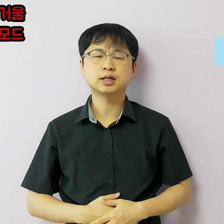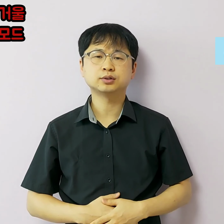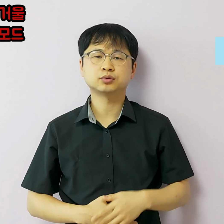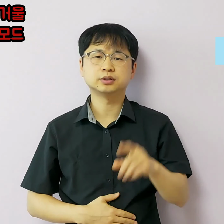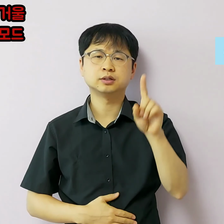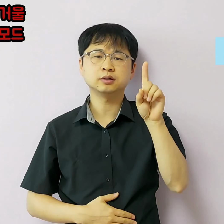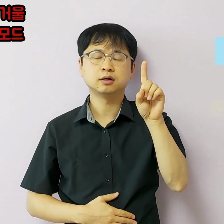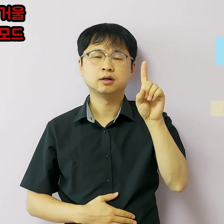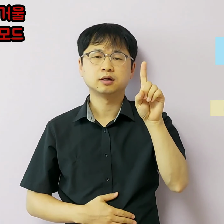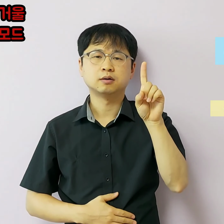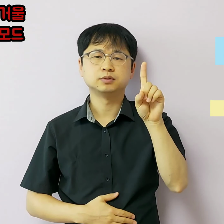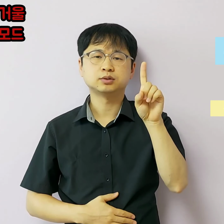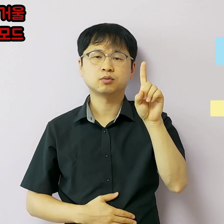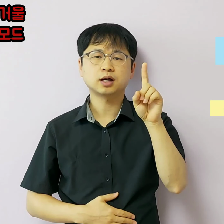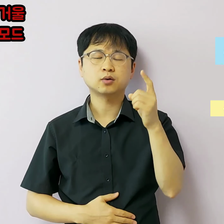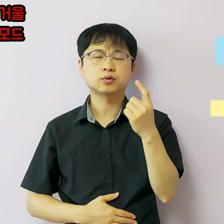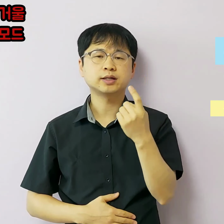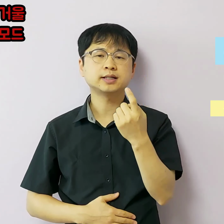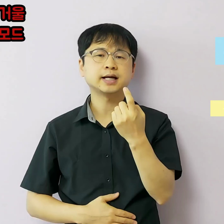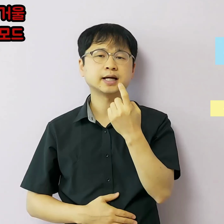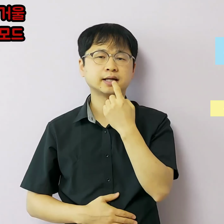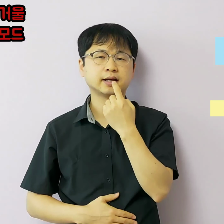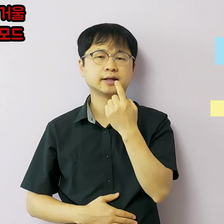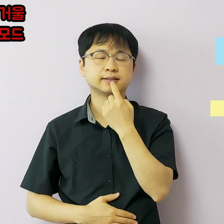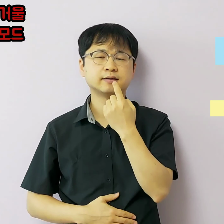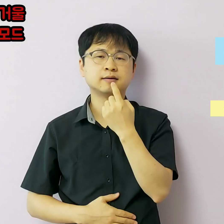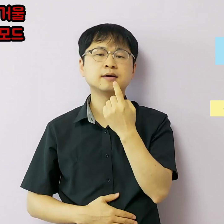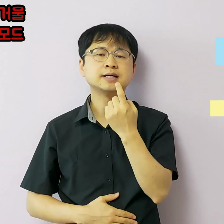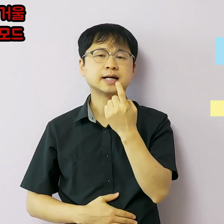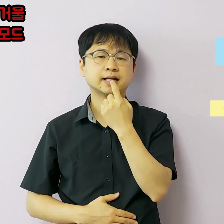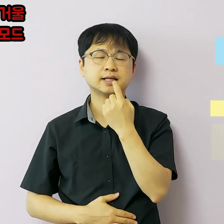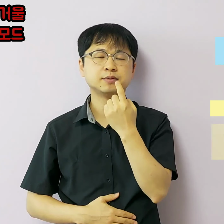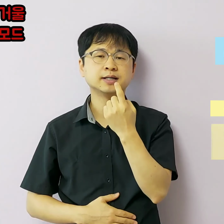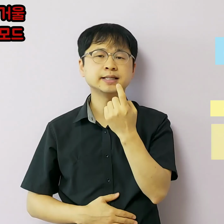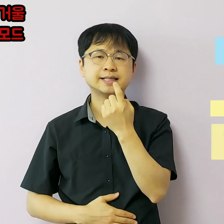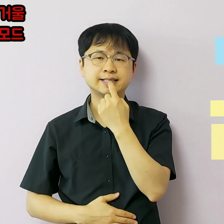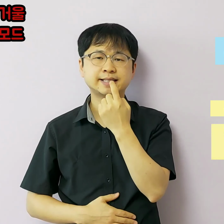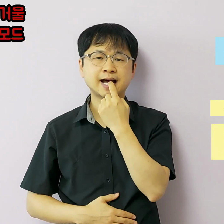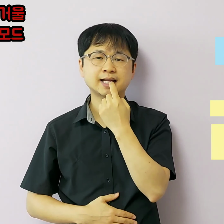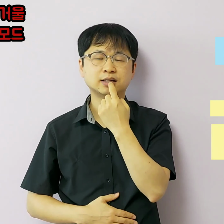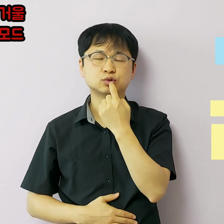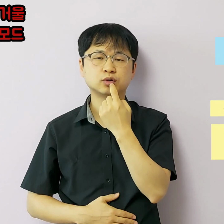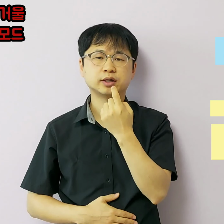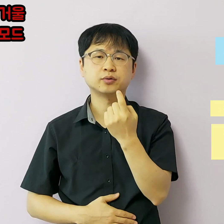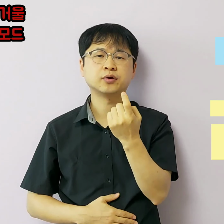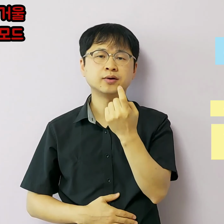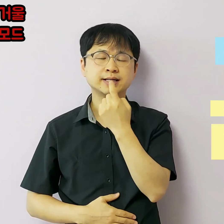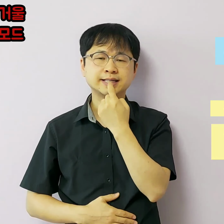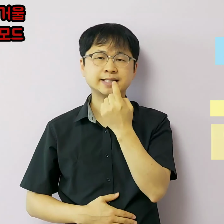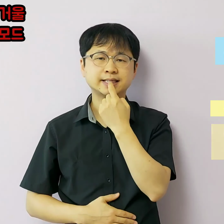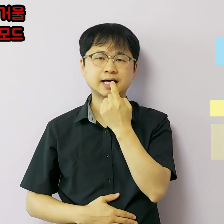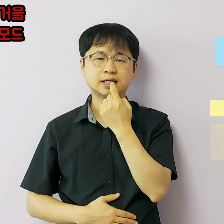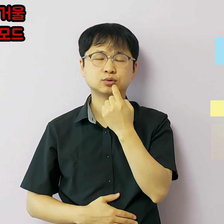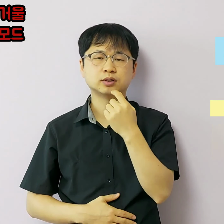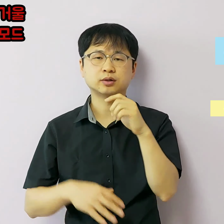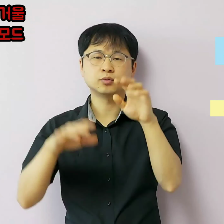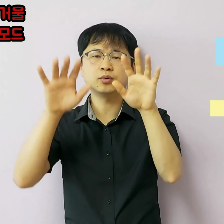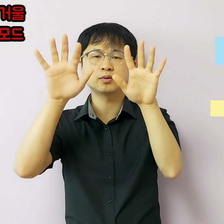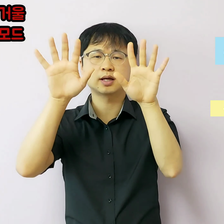눈이라는 수어는 검지손가락으로 이를 향해서 가리키면 희다라는 수어가 되고요. 희다라는 수어가 되고, 그